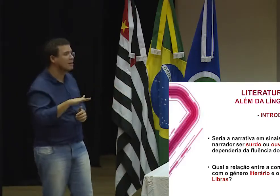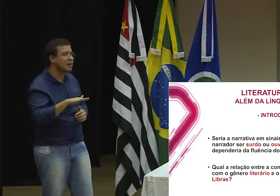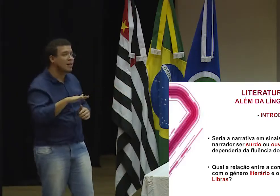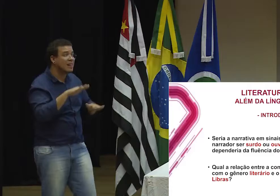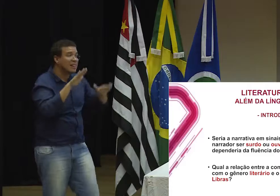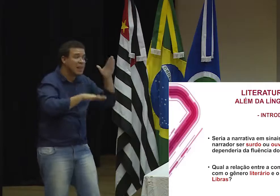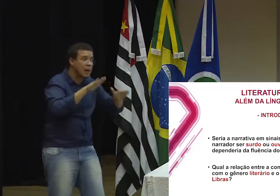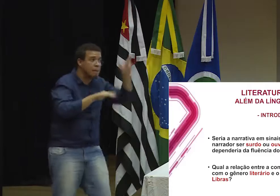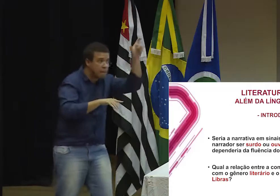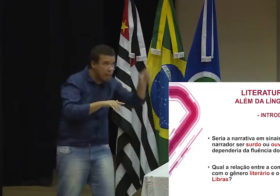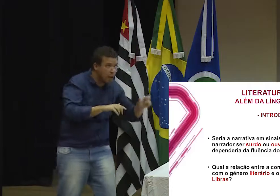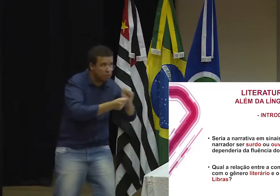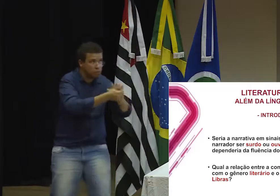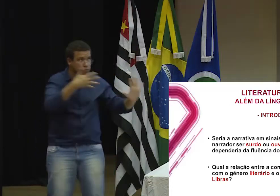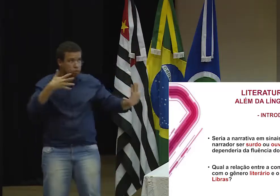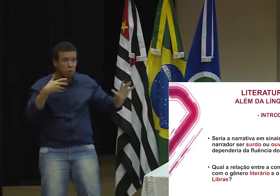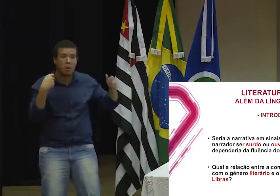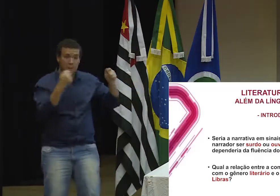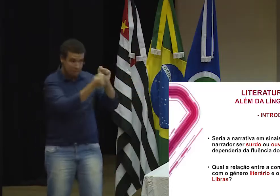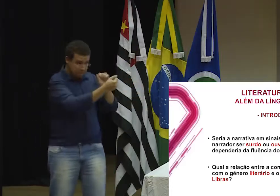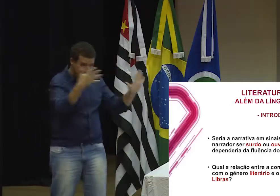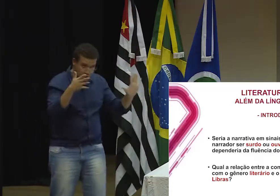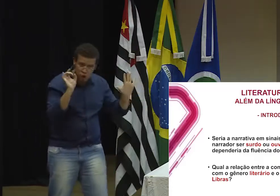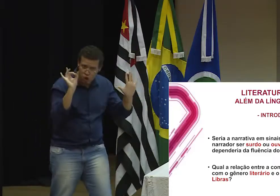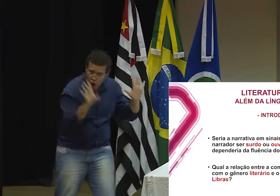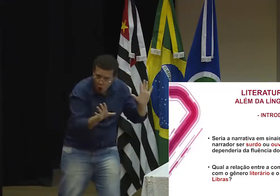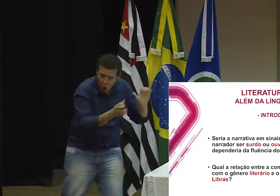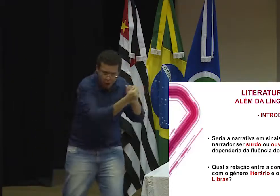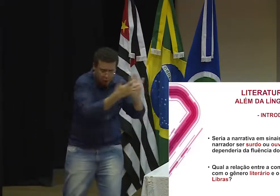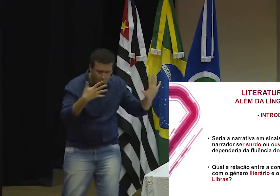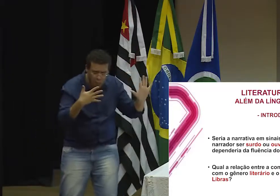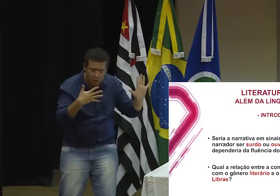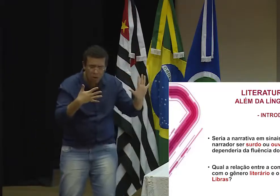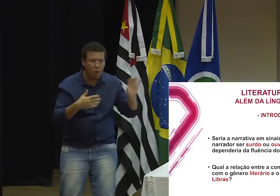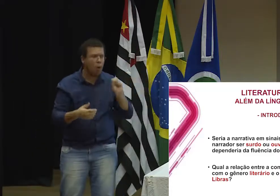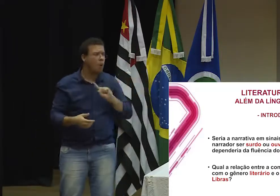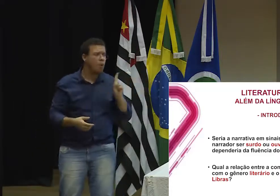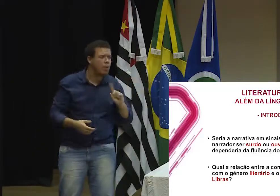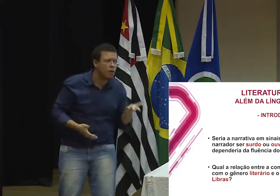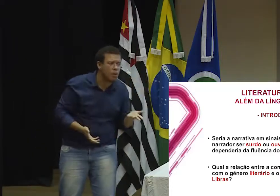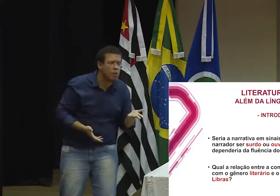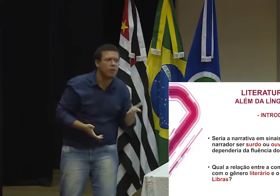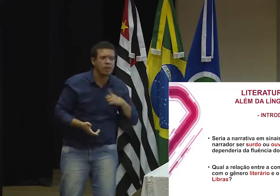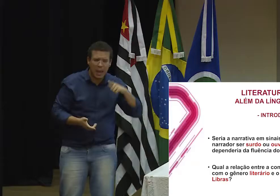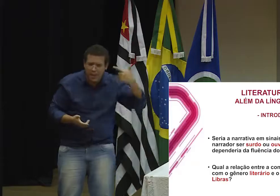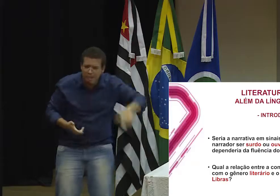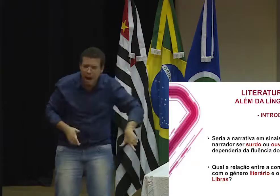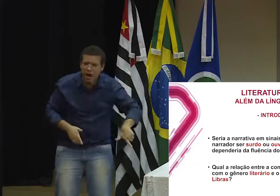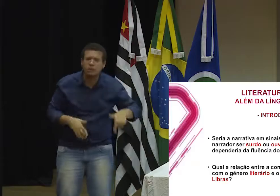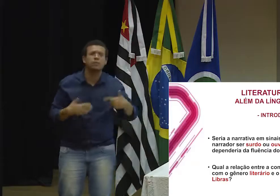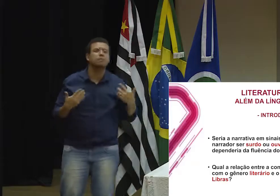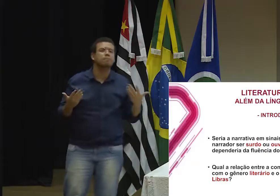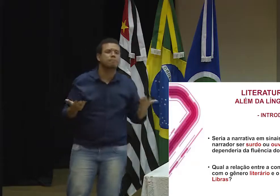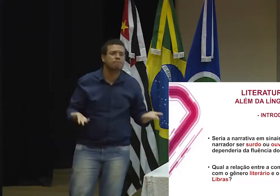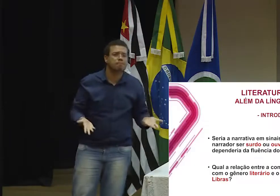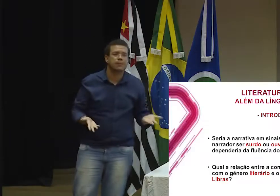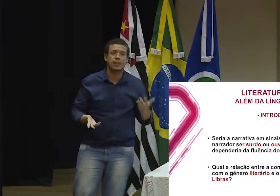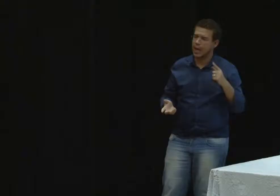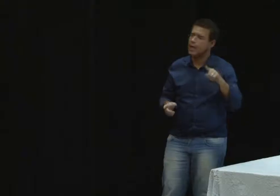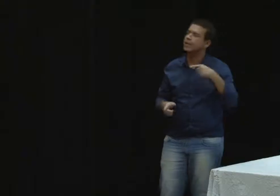as crianças surdas, essa compreensão depende só da fluência em língua de sinais ou não? Há mais algum aspecto